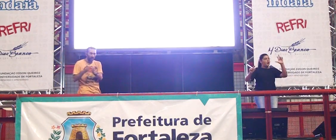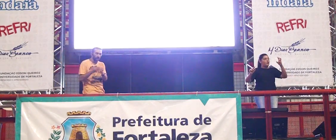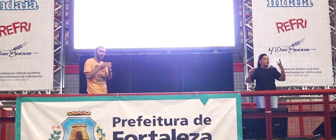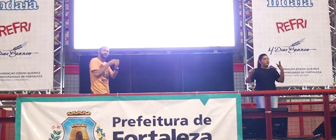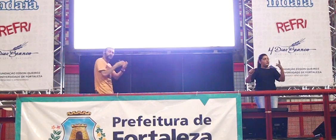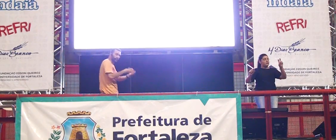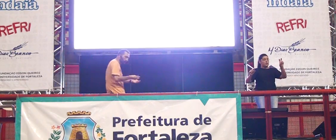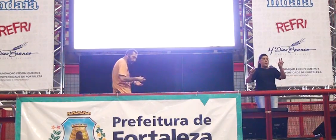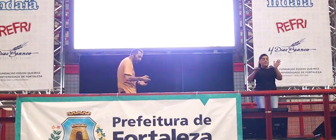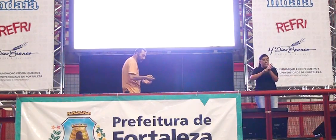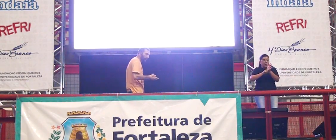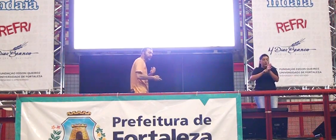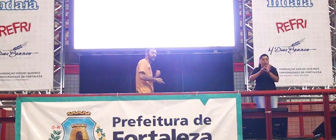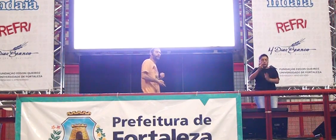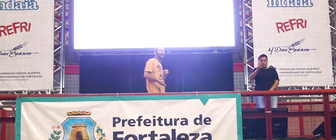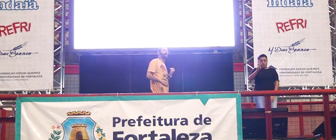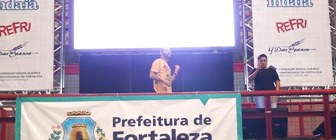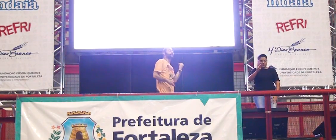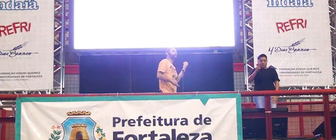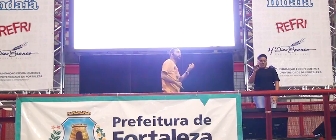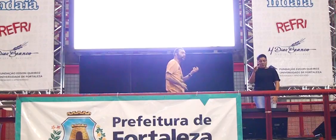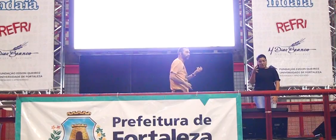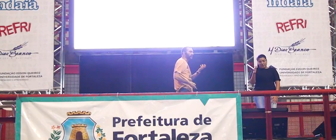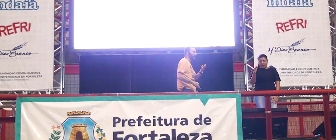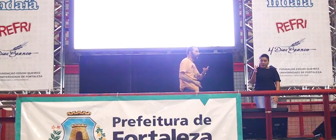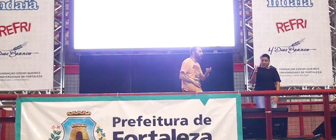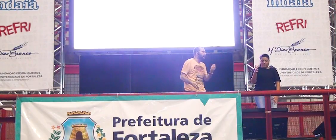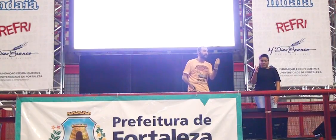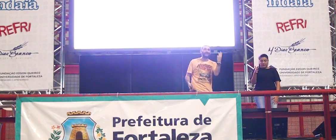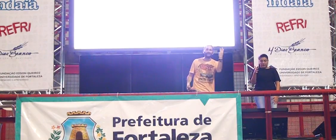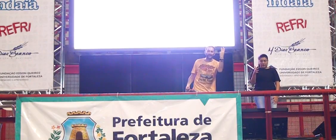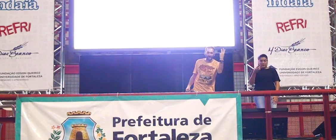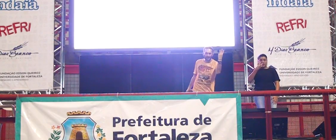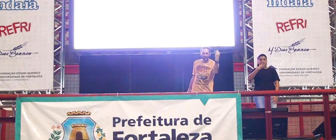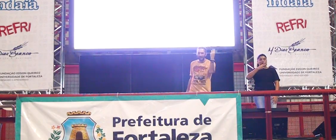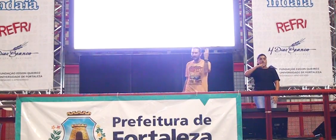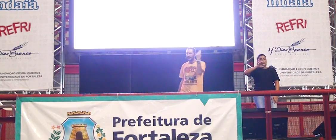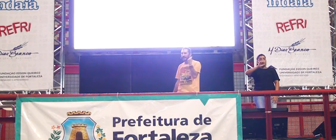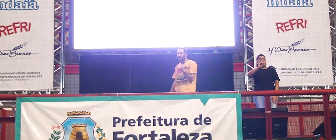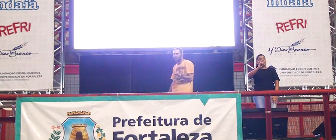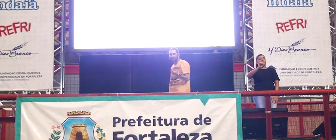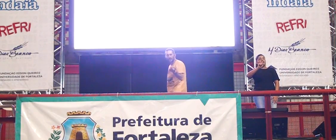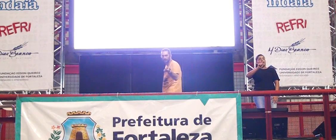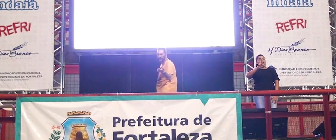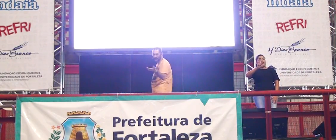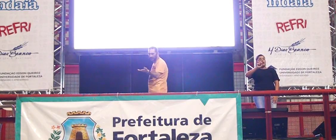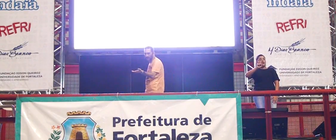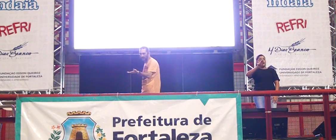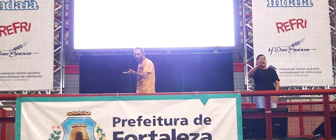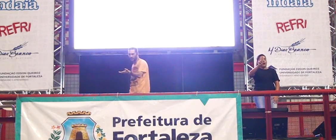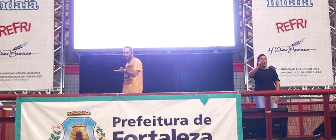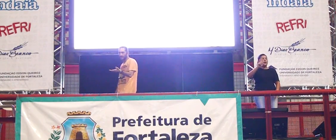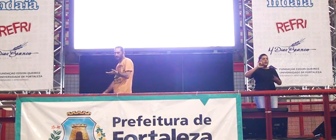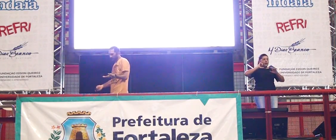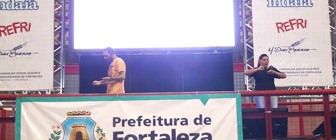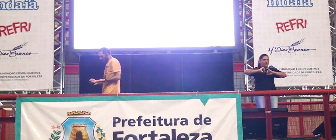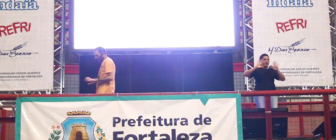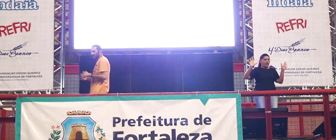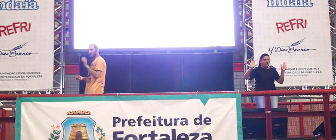35 menos 5, eu teria uma amplitude de temperaturas de 30 graus. Isso está claro para a